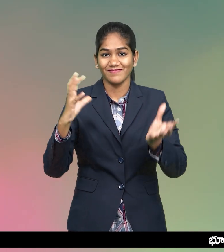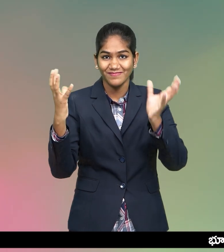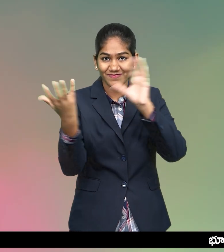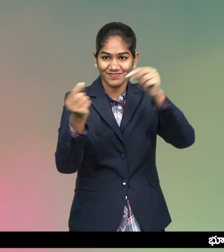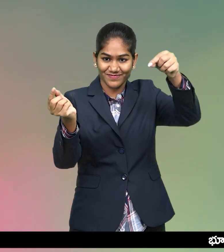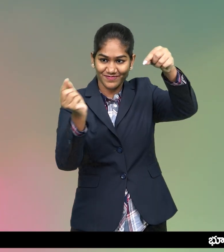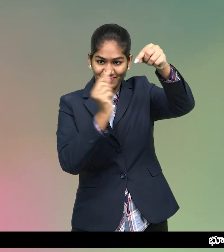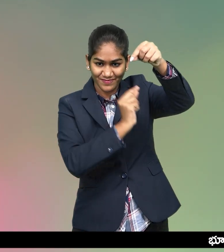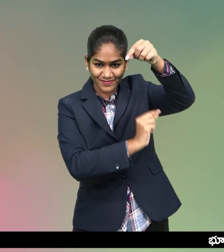నుండి